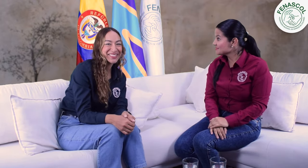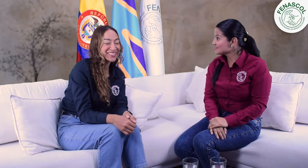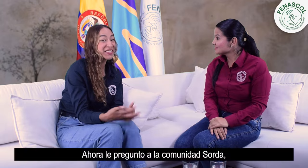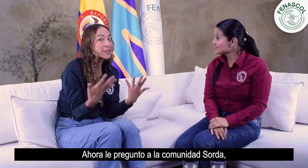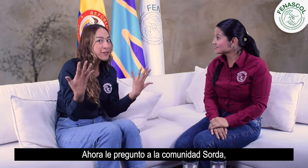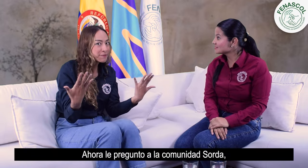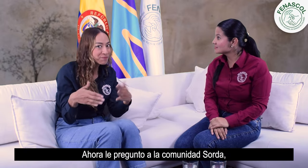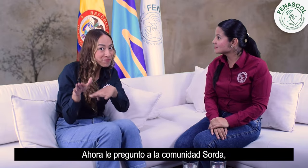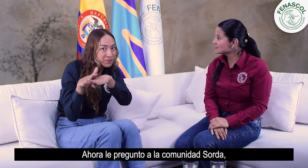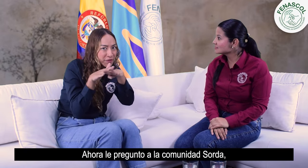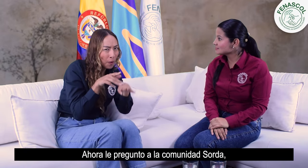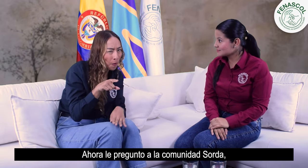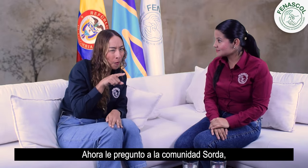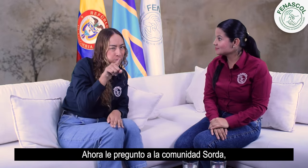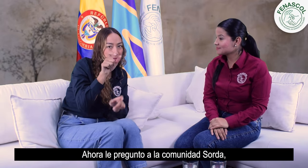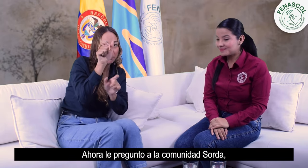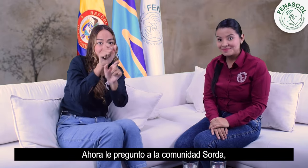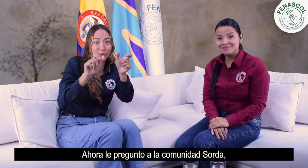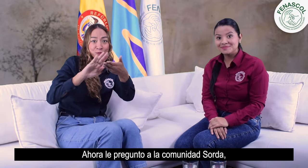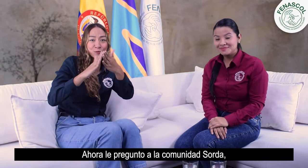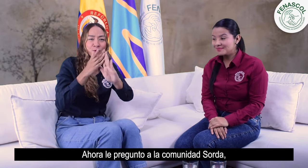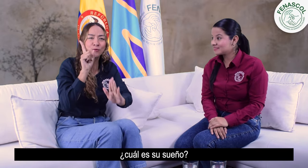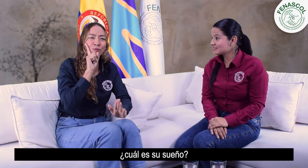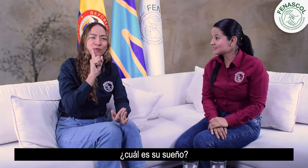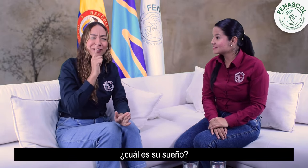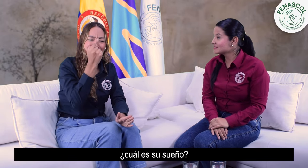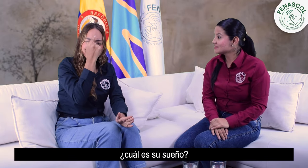Ahora le pregunto a la comunidad sorda, ¿cuál es su sueño?